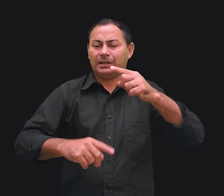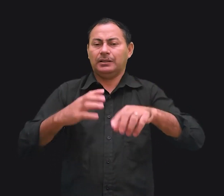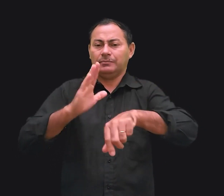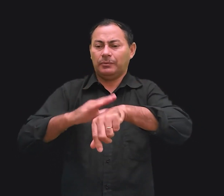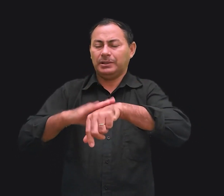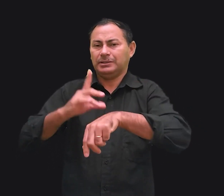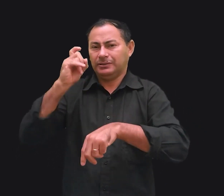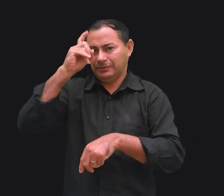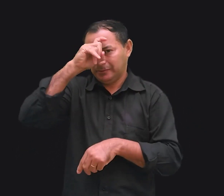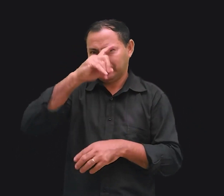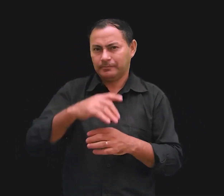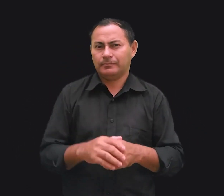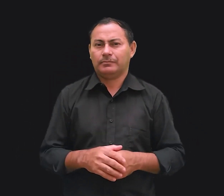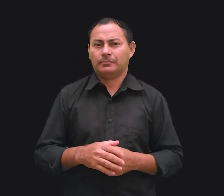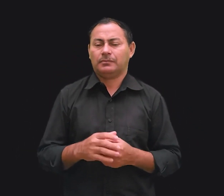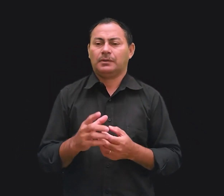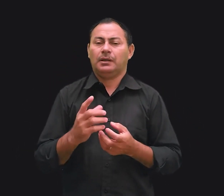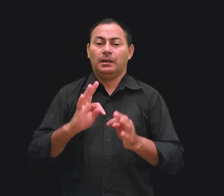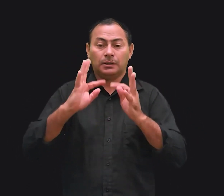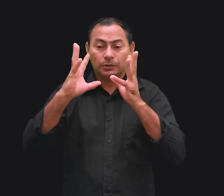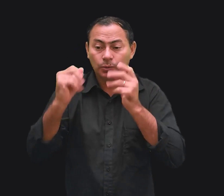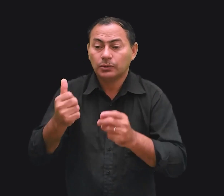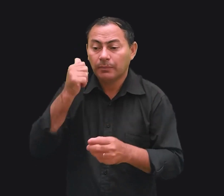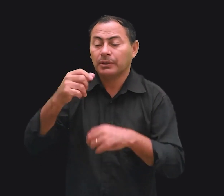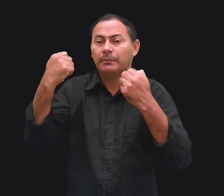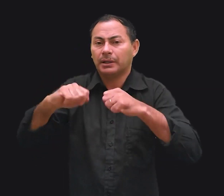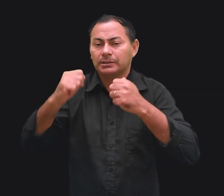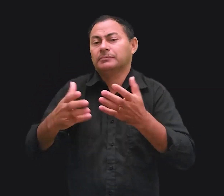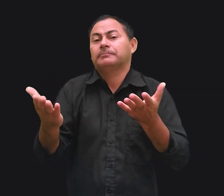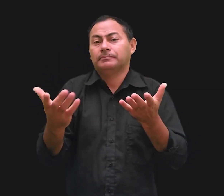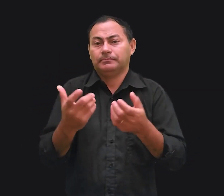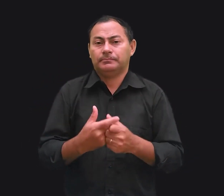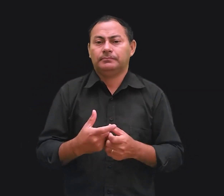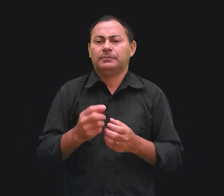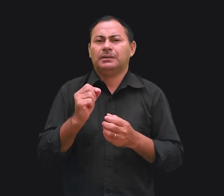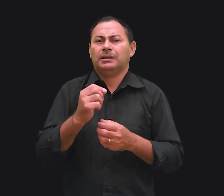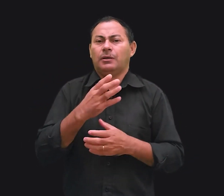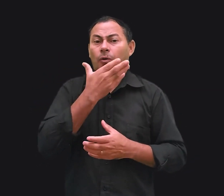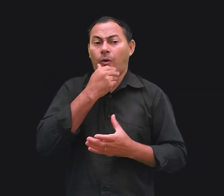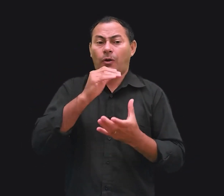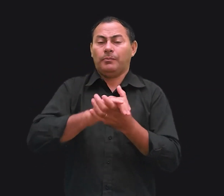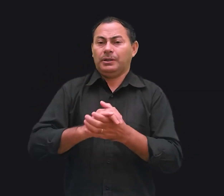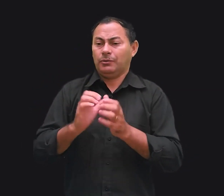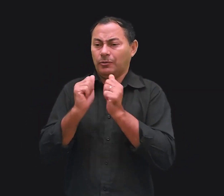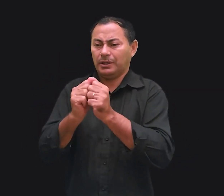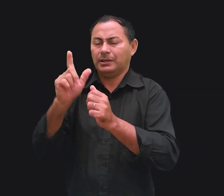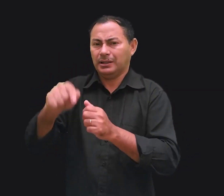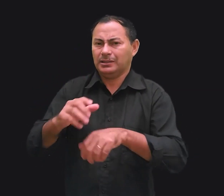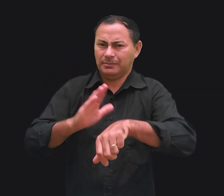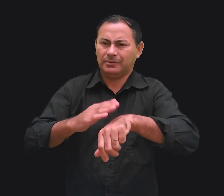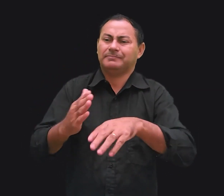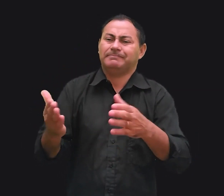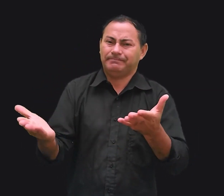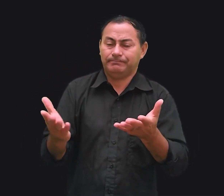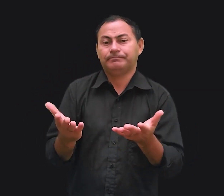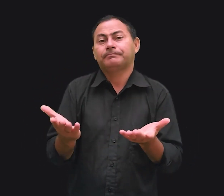desligar daquela situação. Era tudo o que ela precisava, né? Que marido companheiro ele foi, hein?